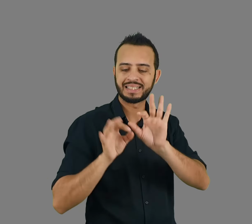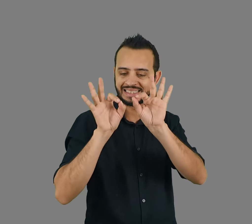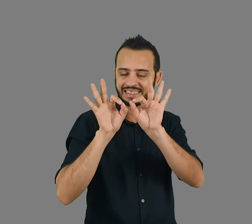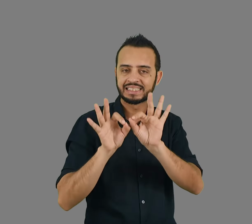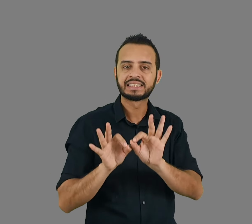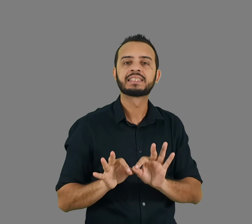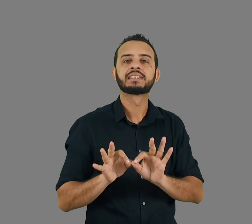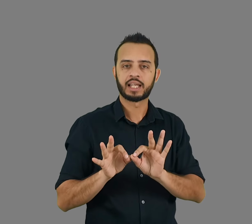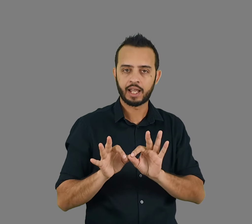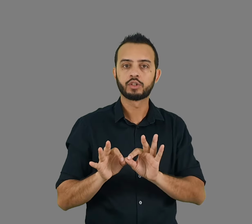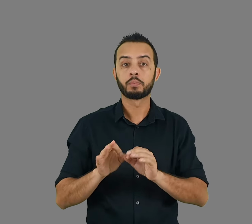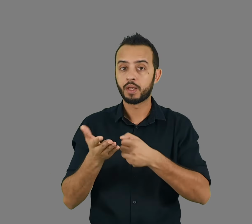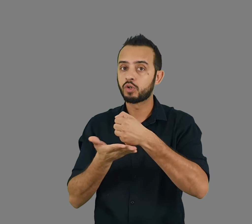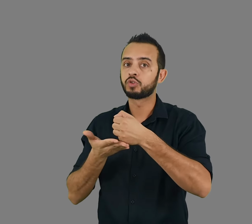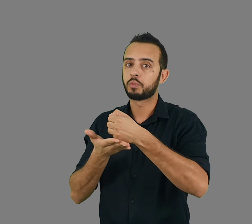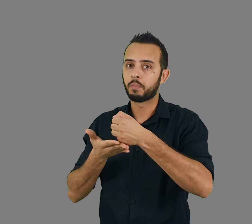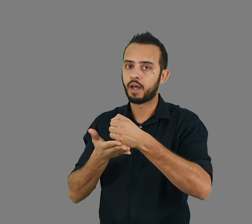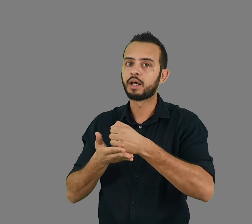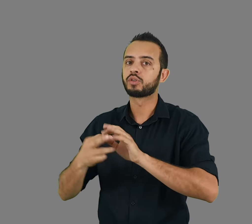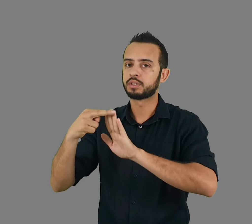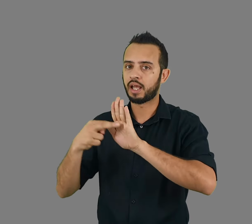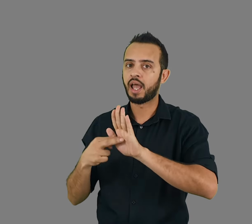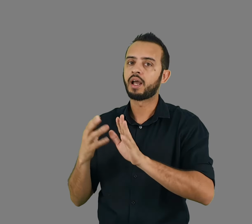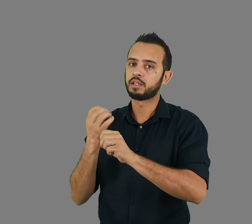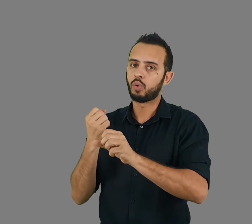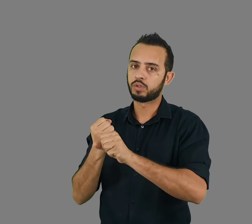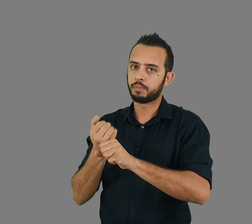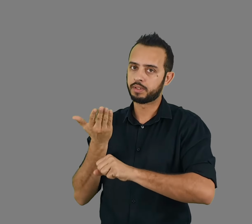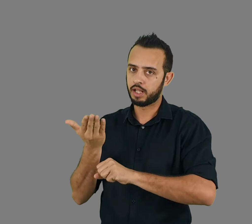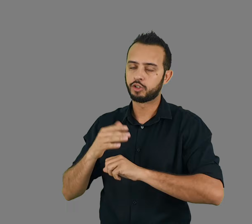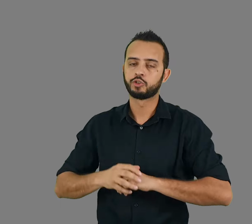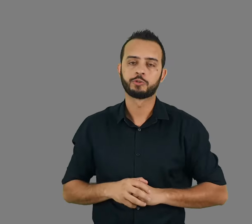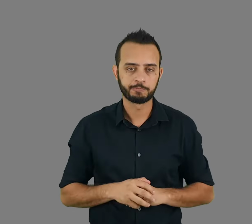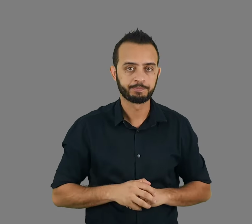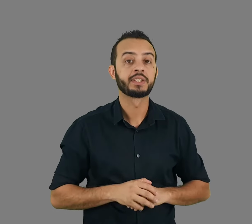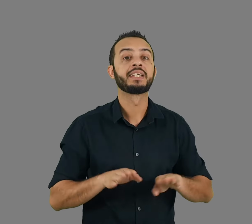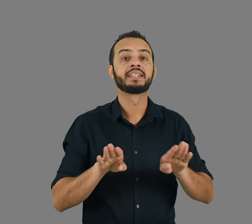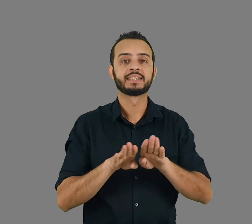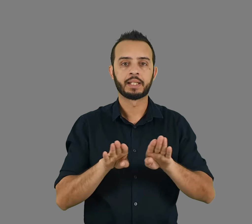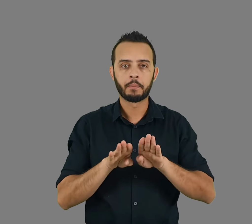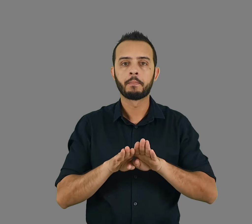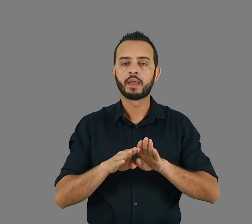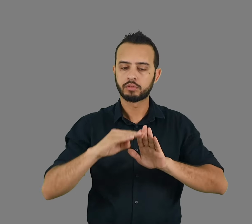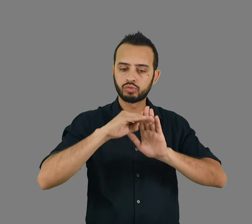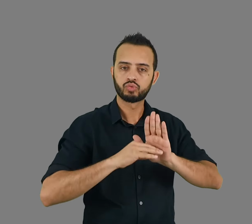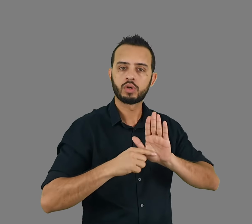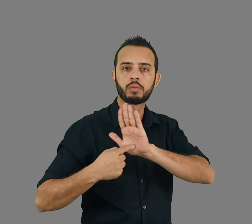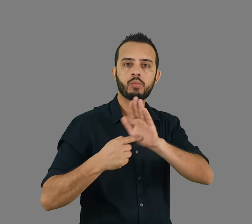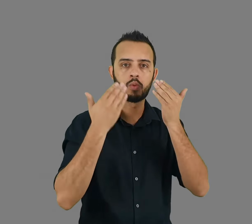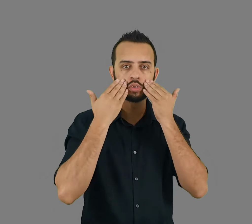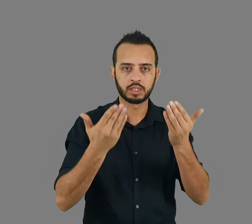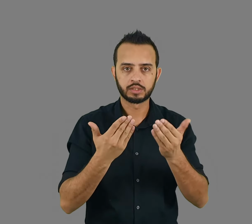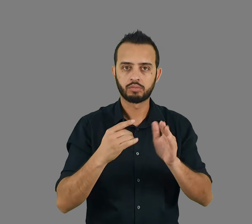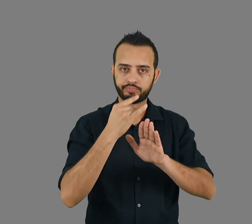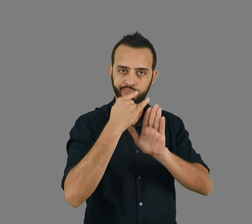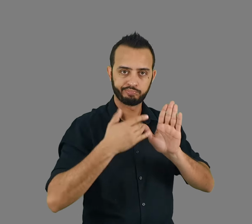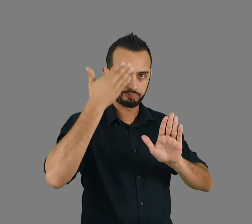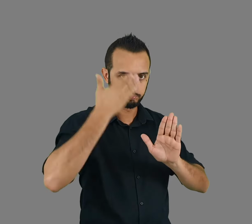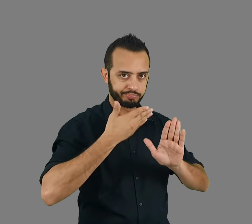revestidas pelos princípios fundamentais da contabilidade e nas suas prestações de contas, observados pelas